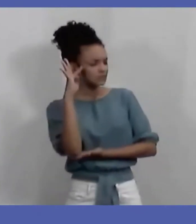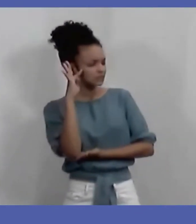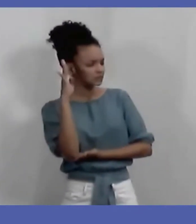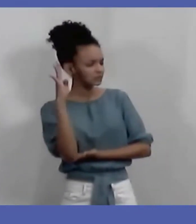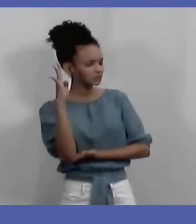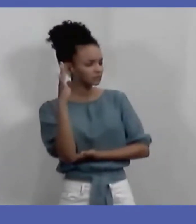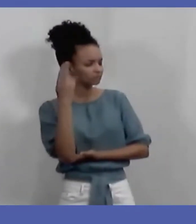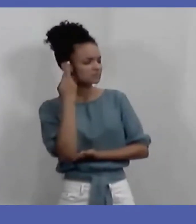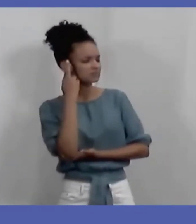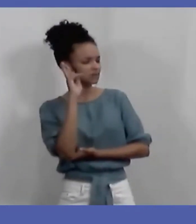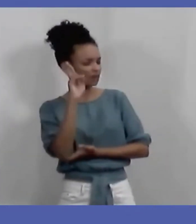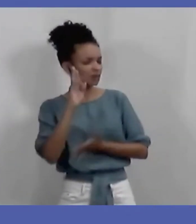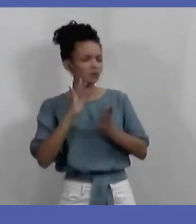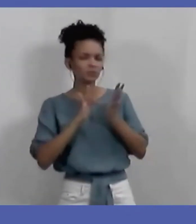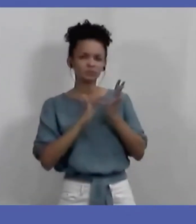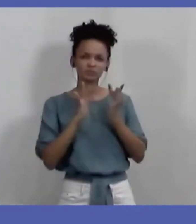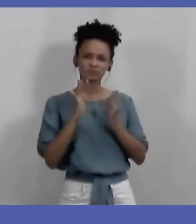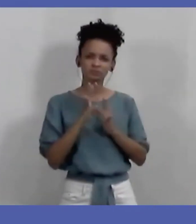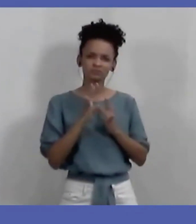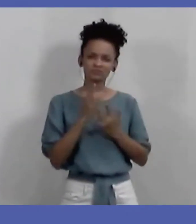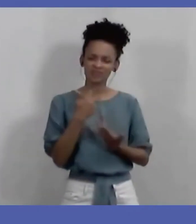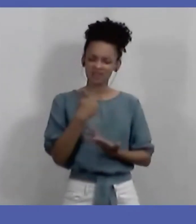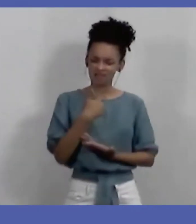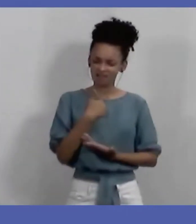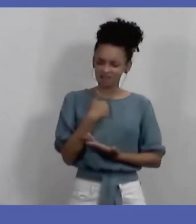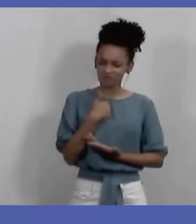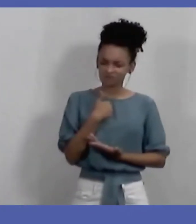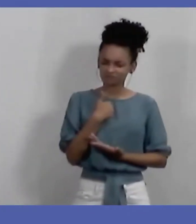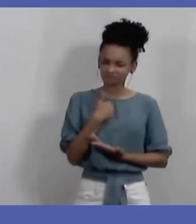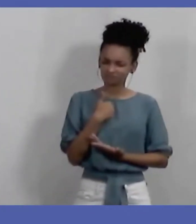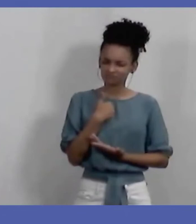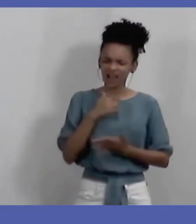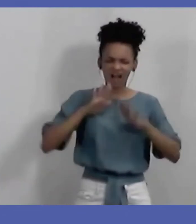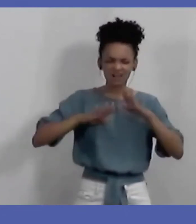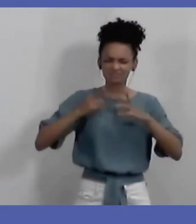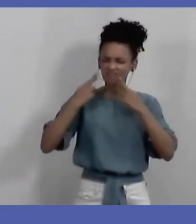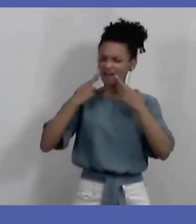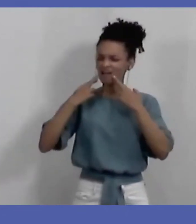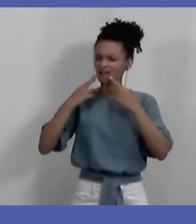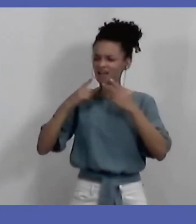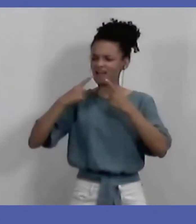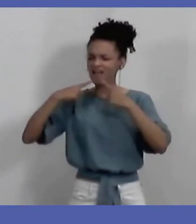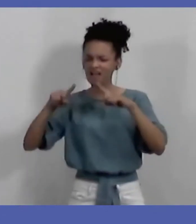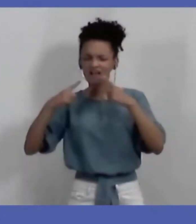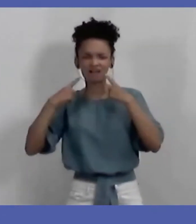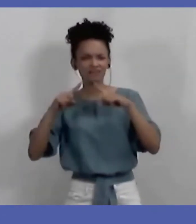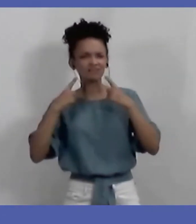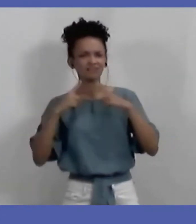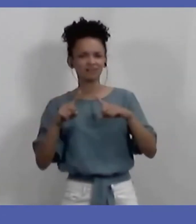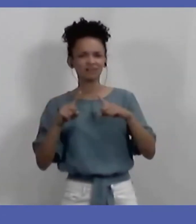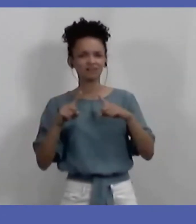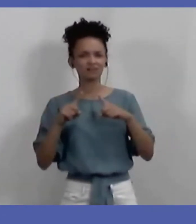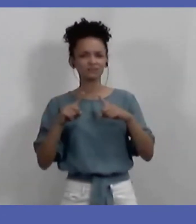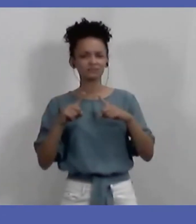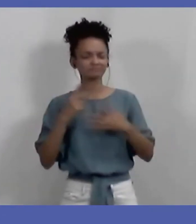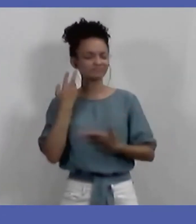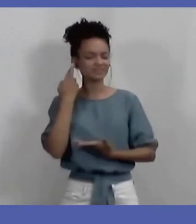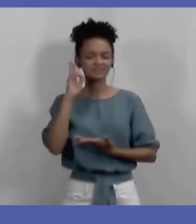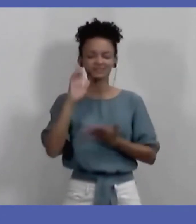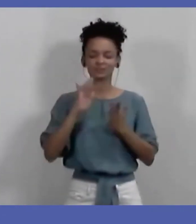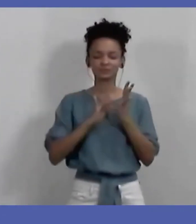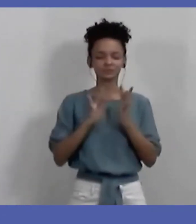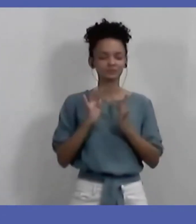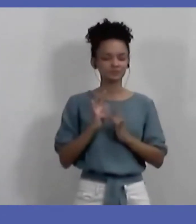Jesus, e eu ainda reclamo, né? Senhor Jesus, né? Muito bom.